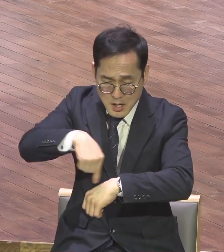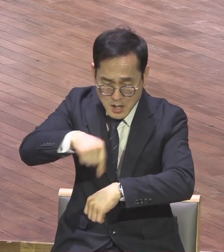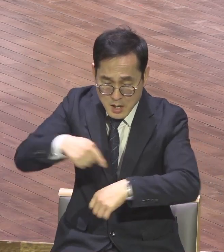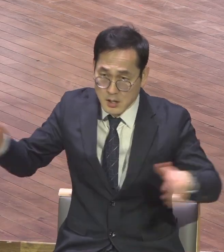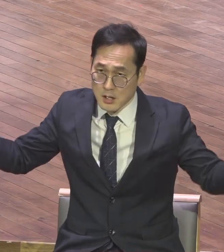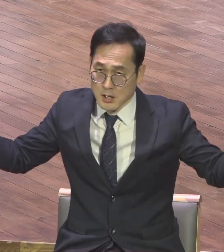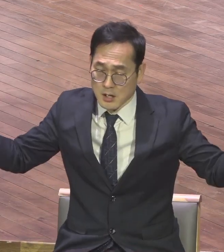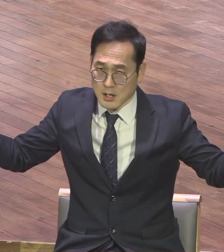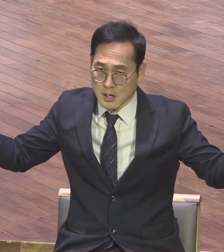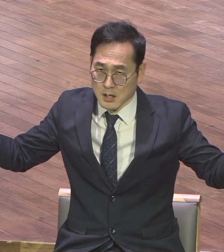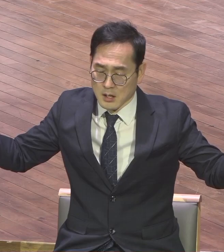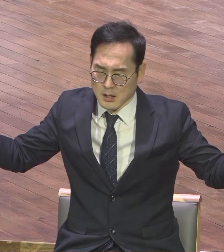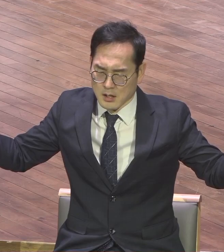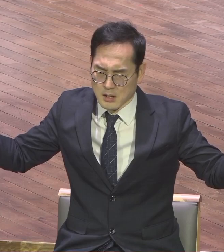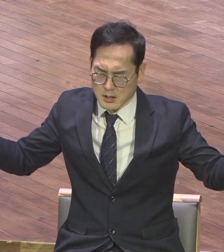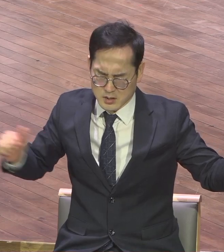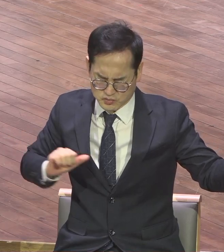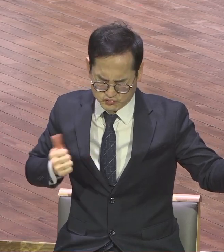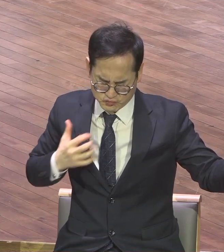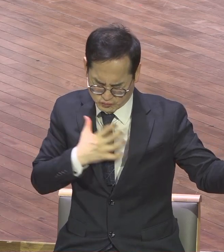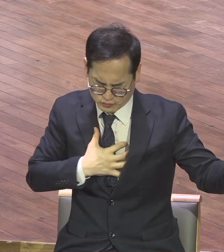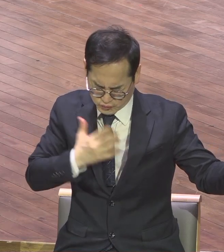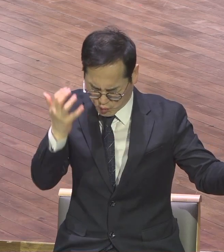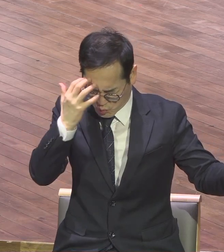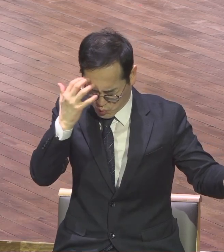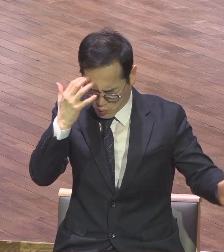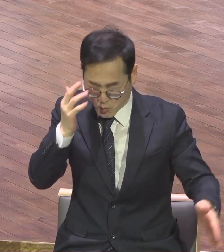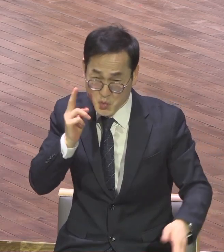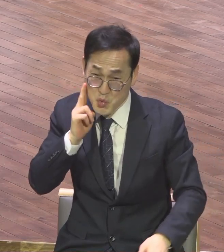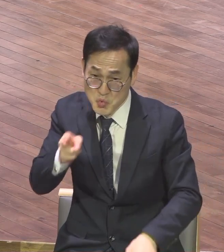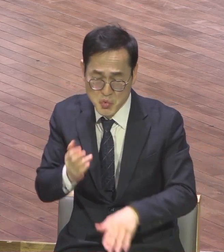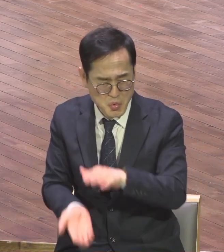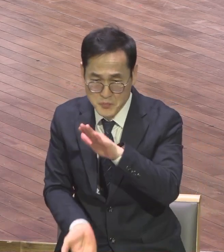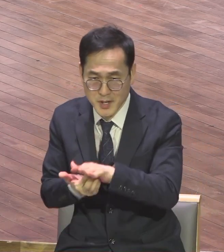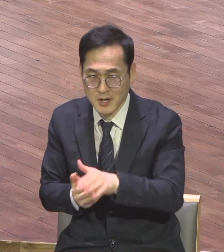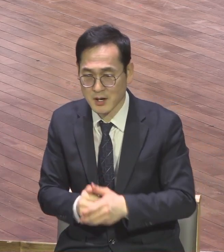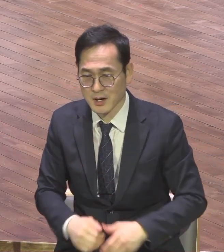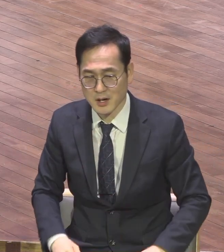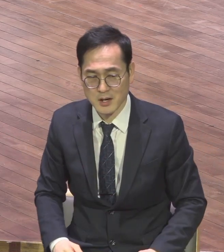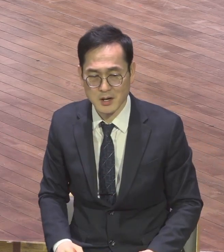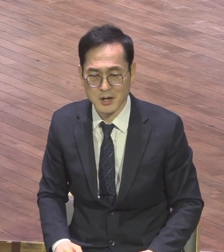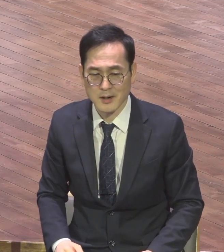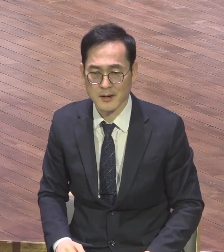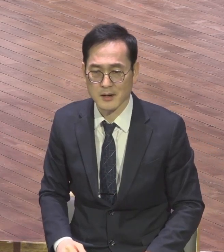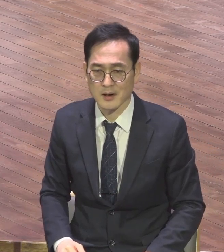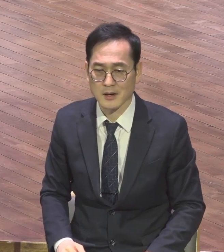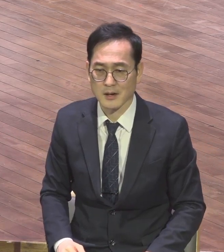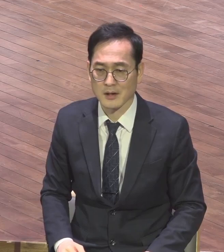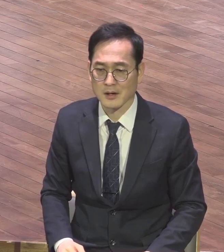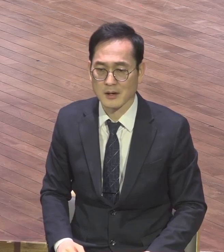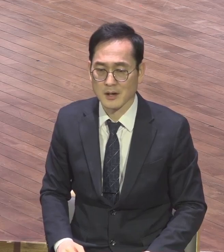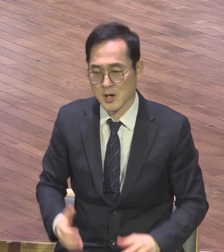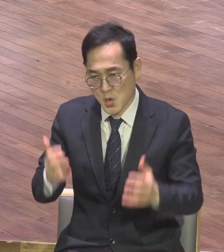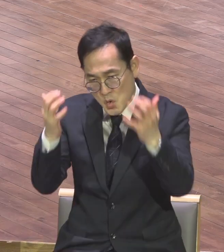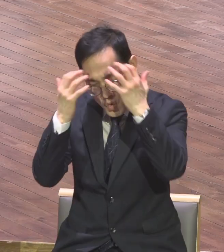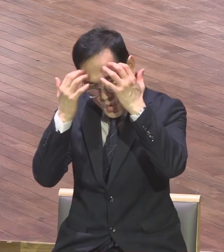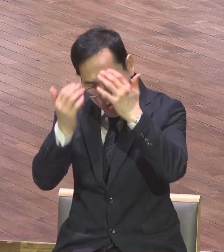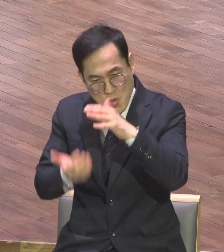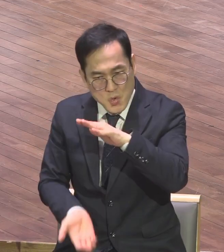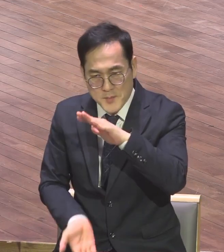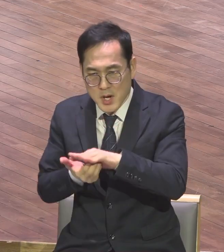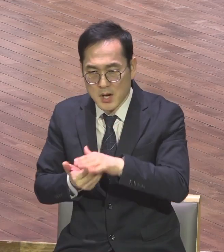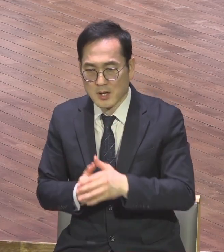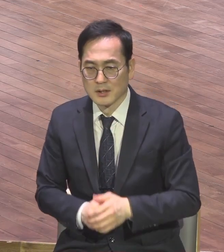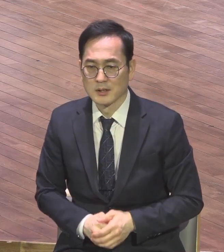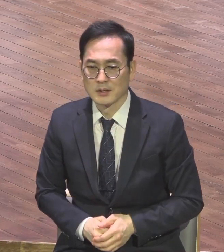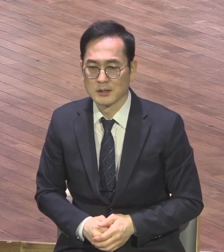죽음. 이 죄가 이렇게 흉악한 거예요. 충직하기 때문에 흉악한 십자가를 진 것입니다. 여기에